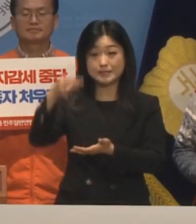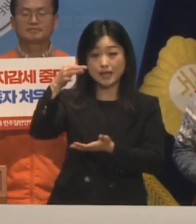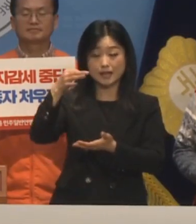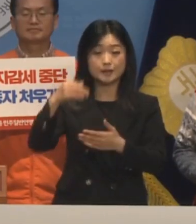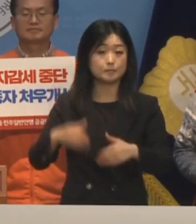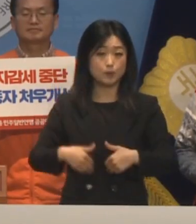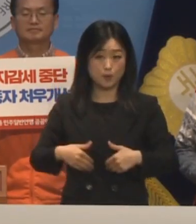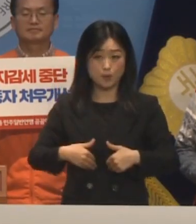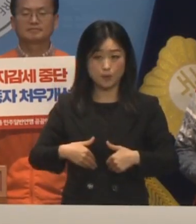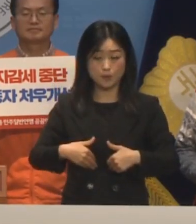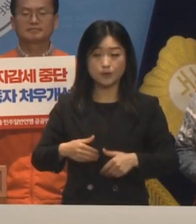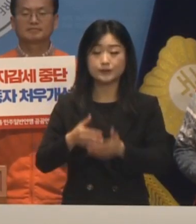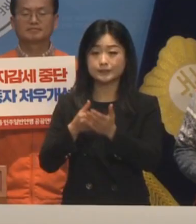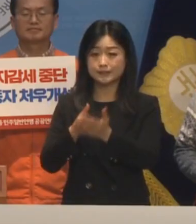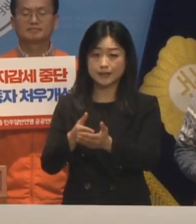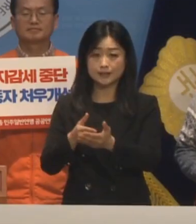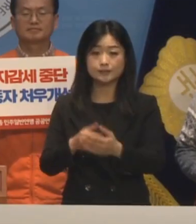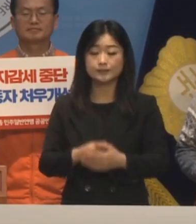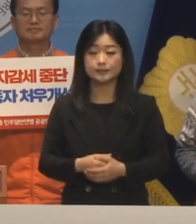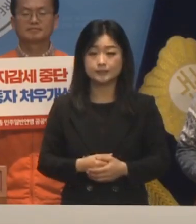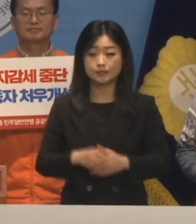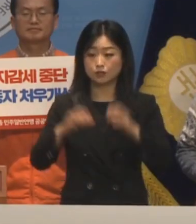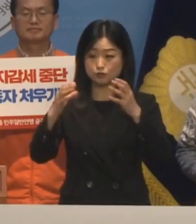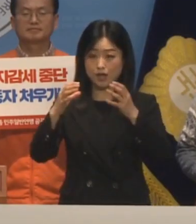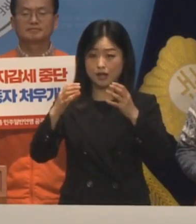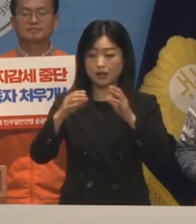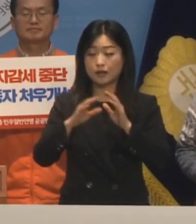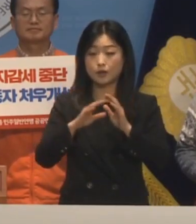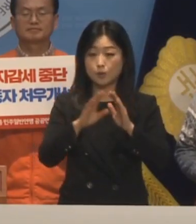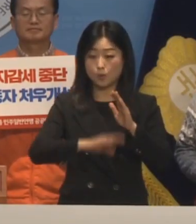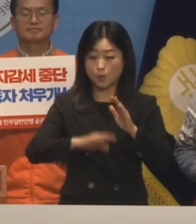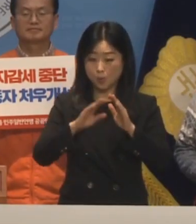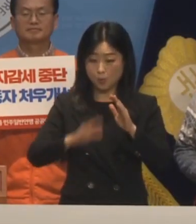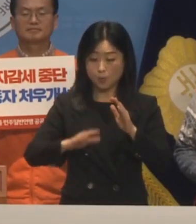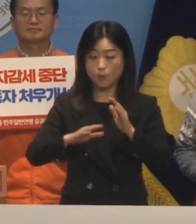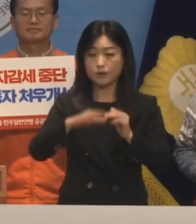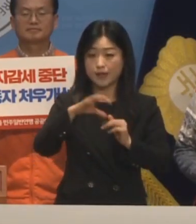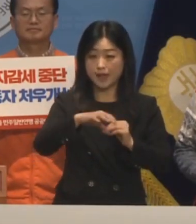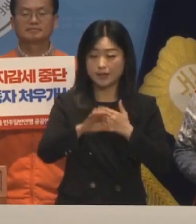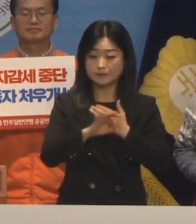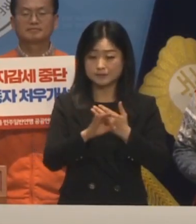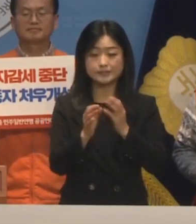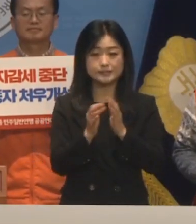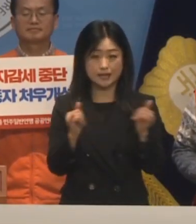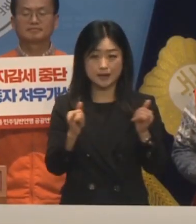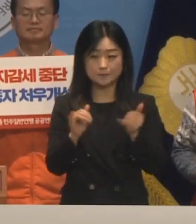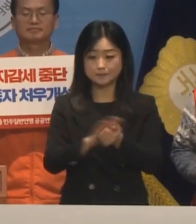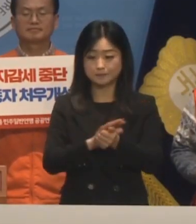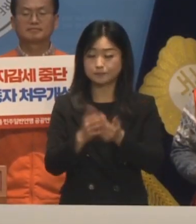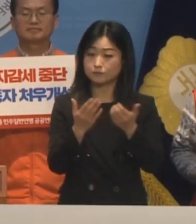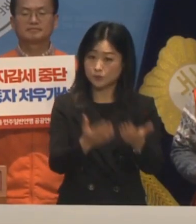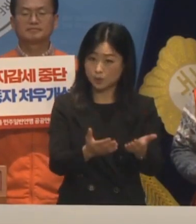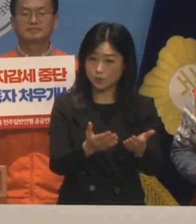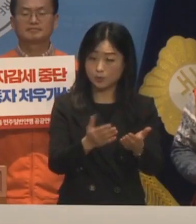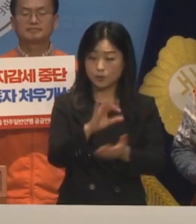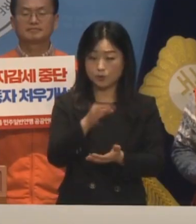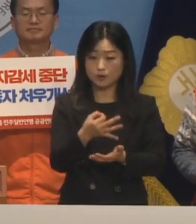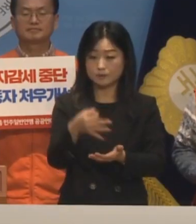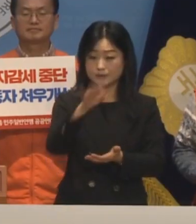펼쳐야 한다고 생각합니다. 우선 국가가 공공부문 비정규직 처우 개선과 소득 개선을